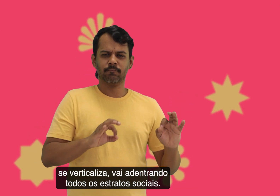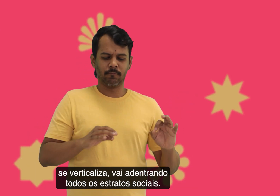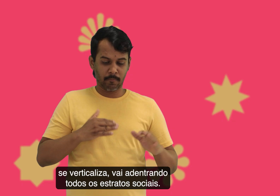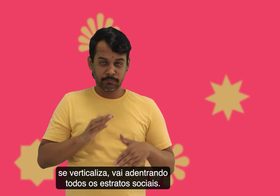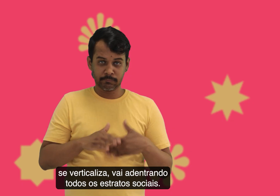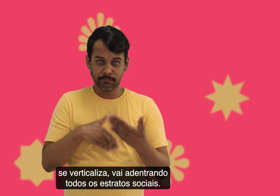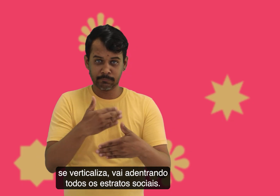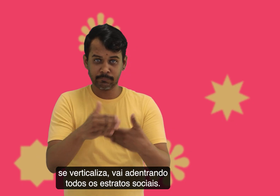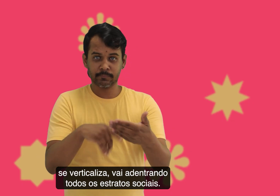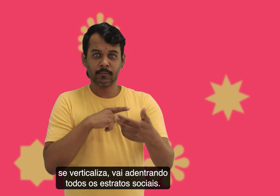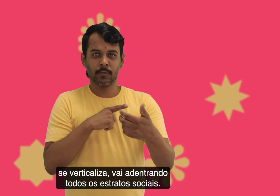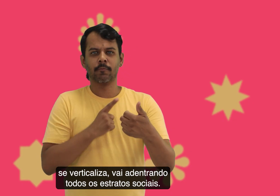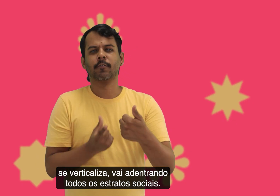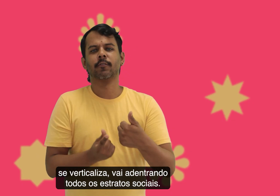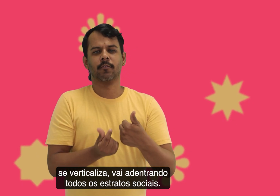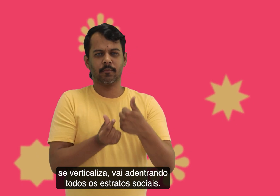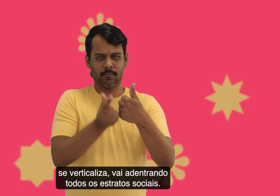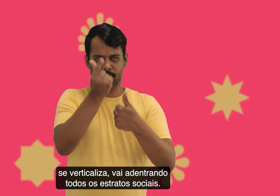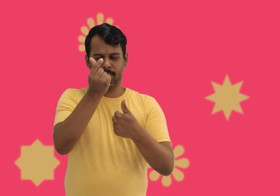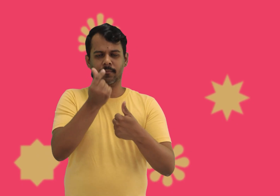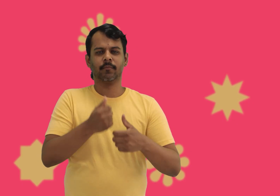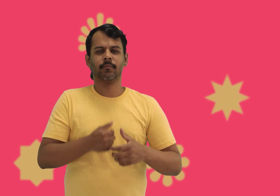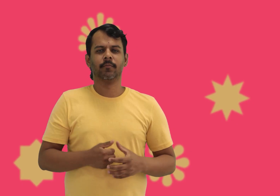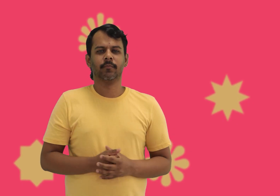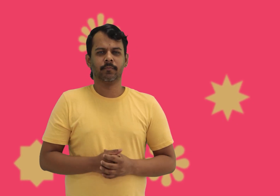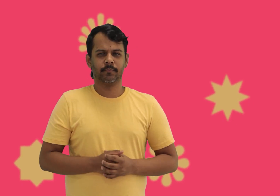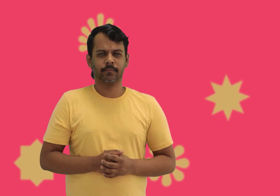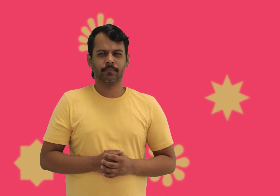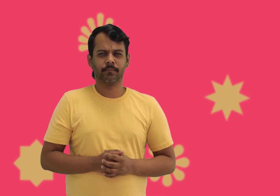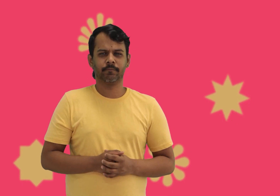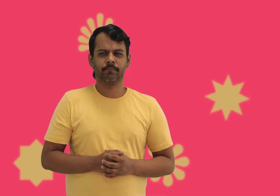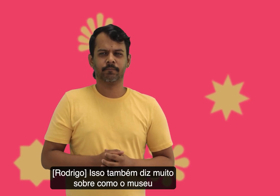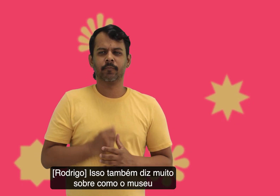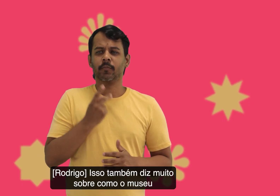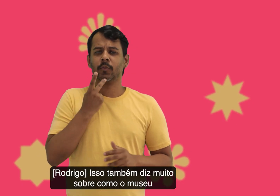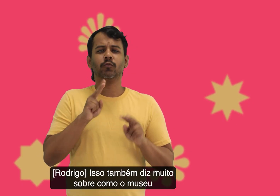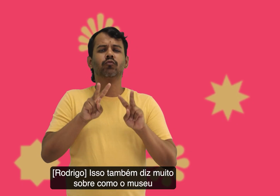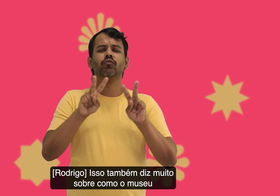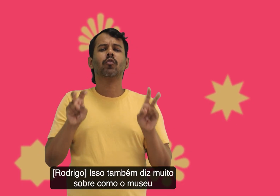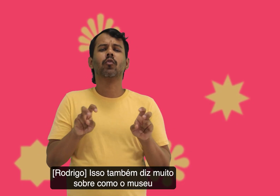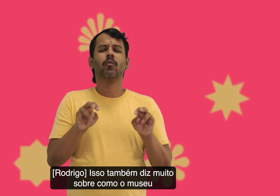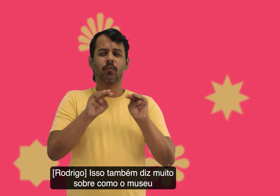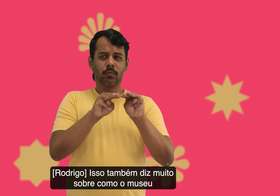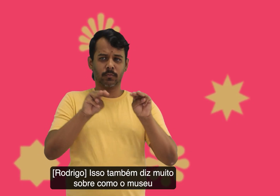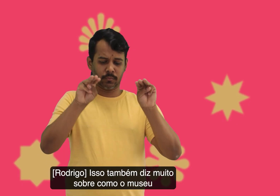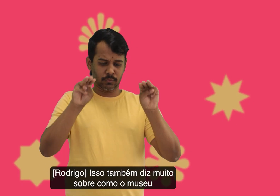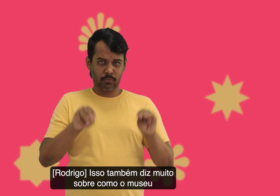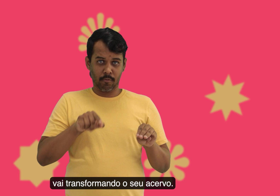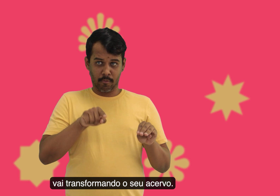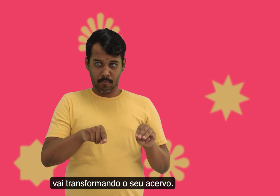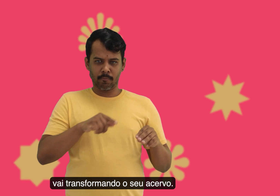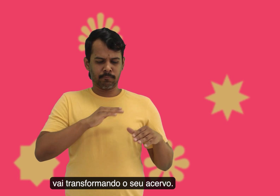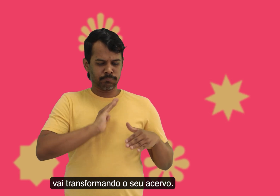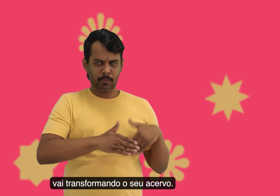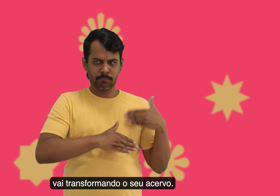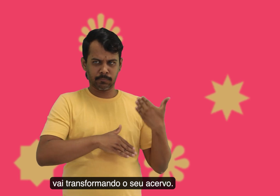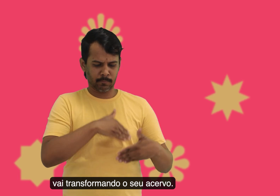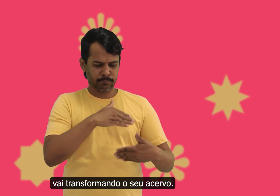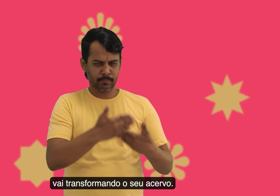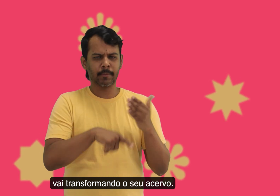né? Vai adentrando todos os estratos sociais. Isso também diz muito sobre como um museu vai transformando o seu